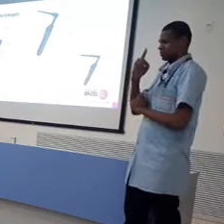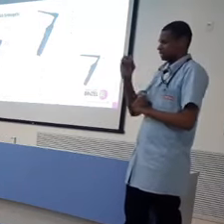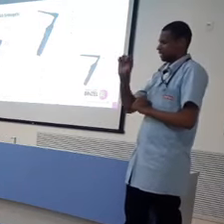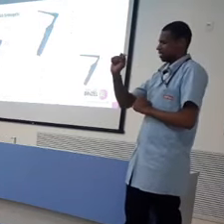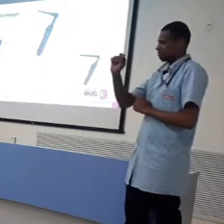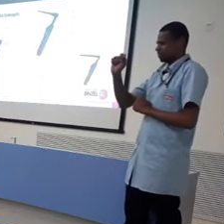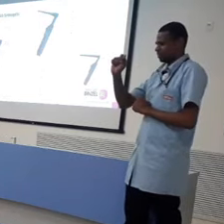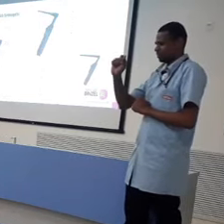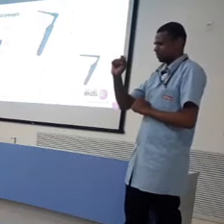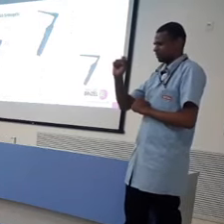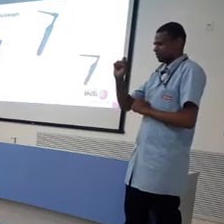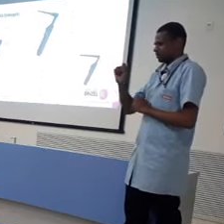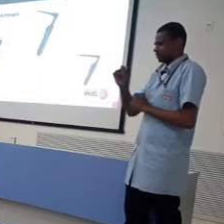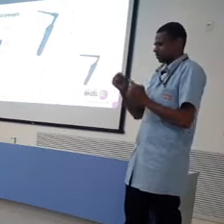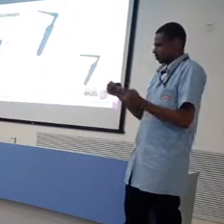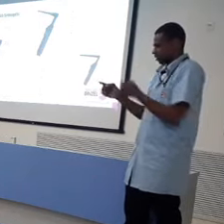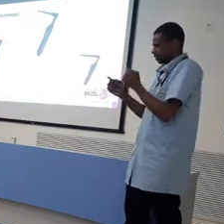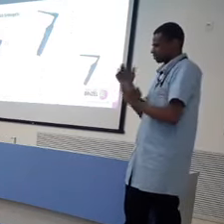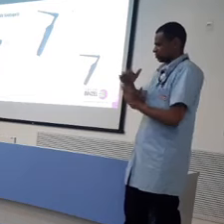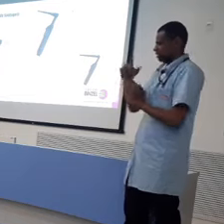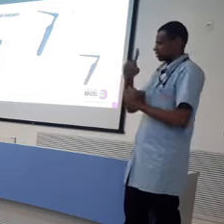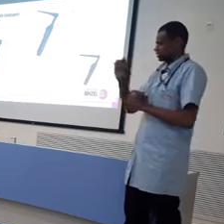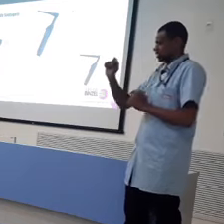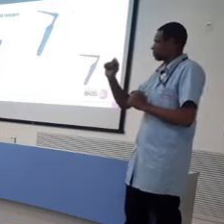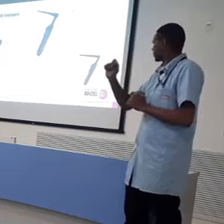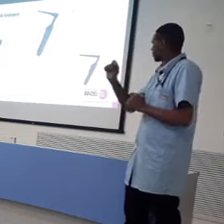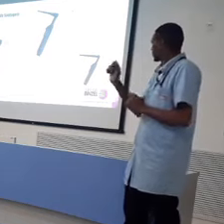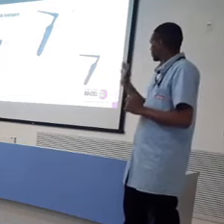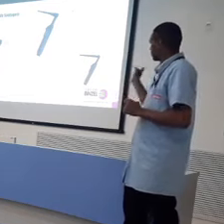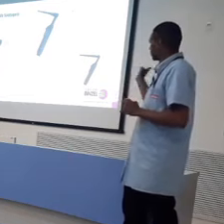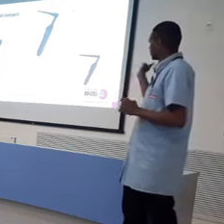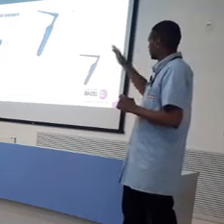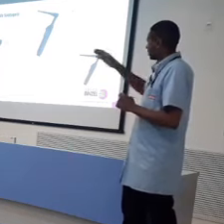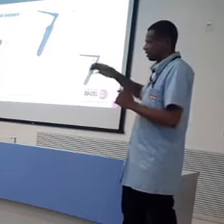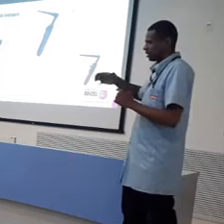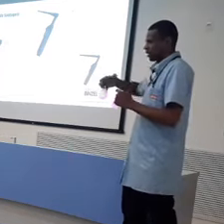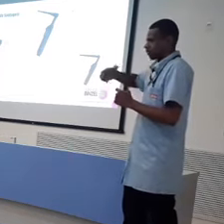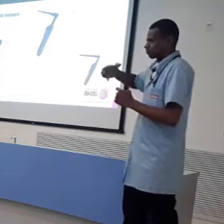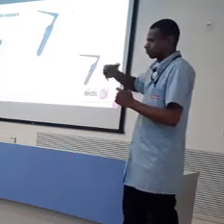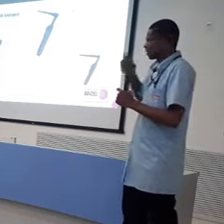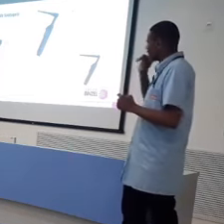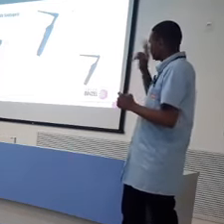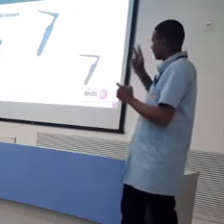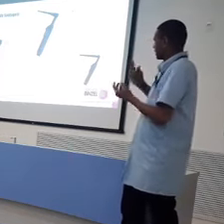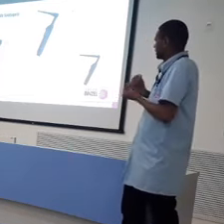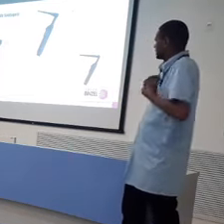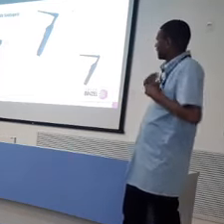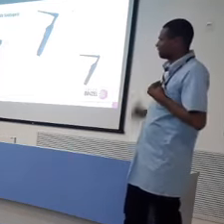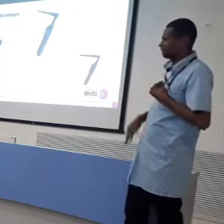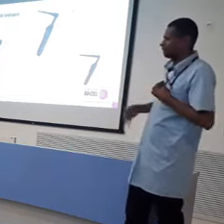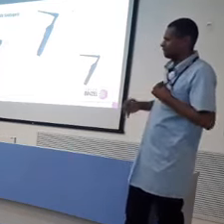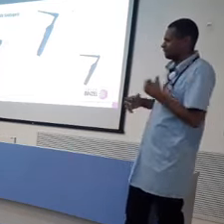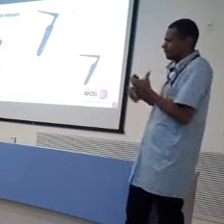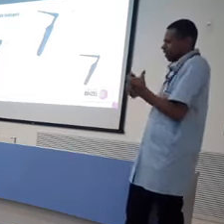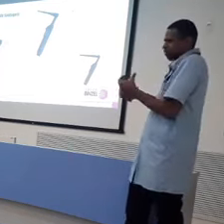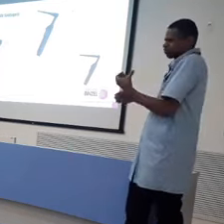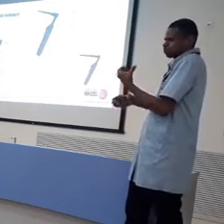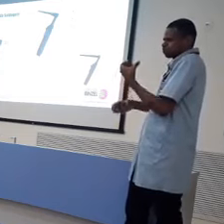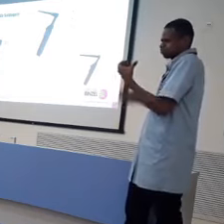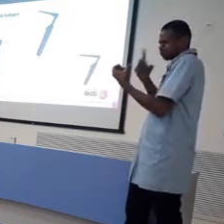amperes. Aí você já vê uma tocha, o cara olha essa tocha aqui, né? O braço já até dói do cara, na hora o braço do cara já dói. Fala, puta